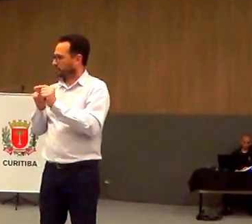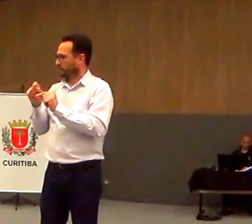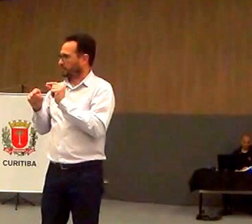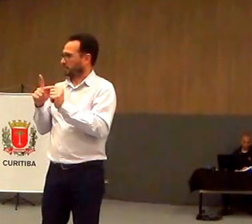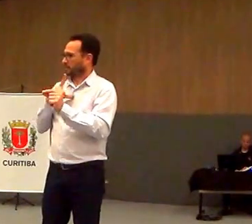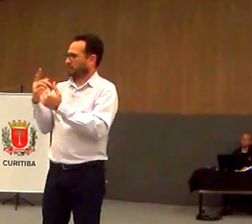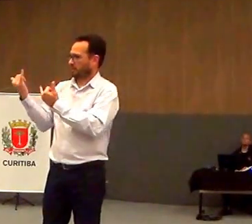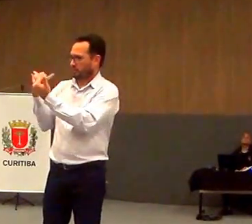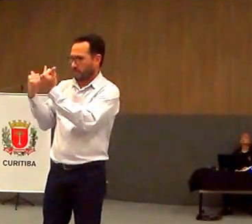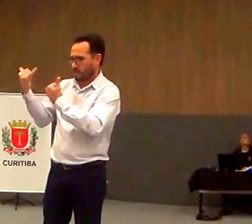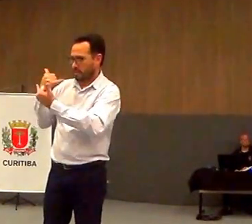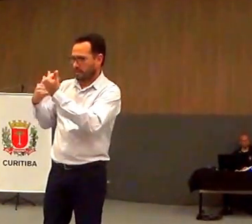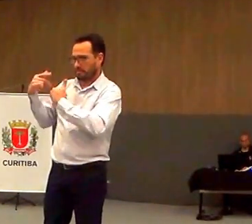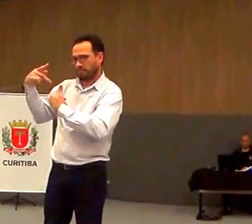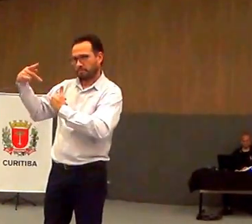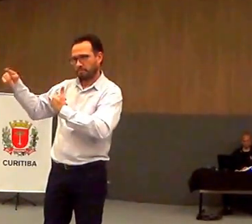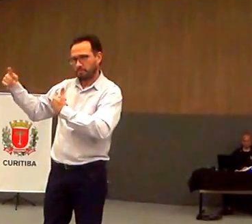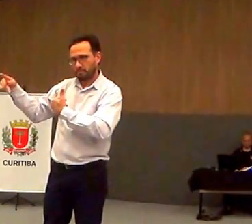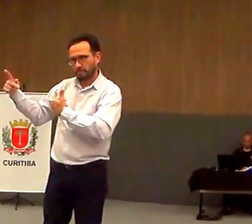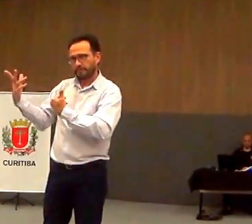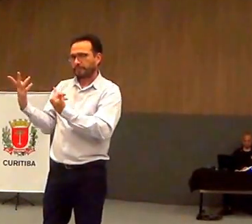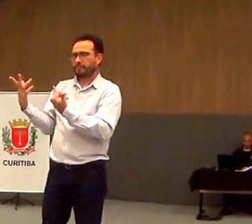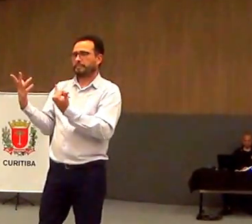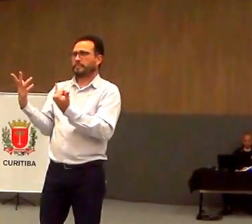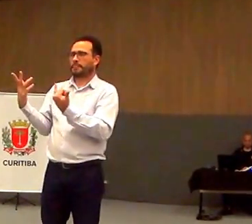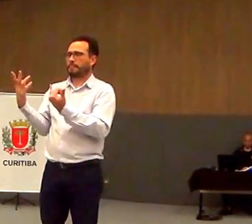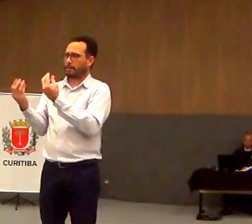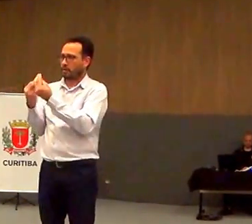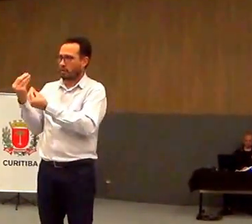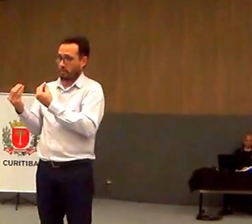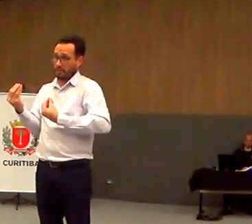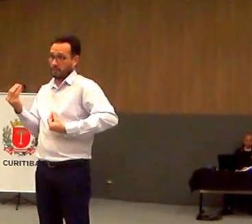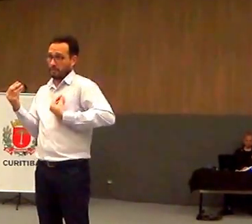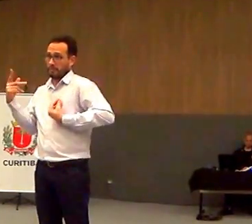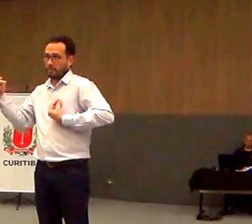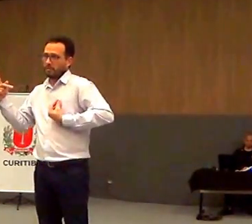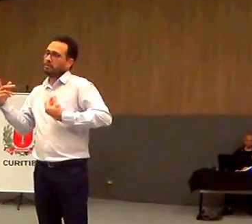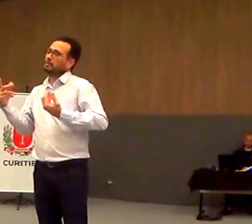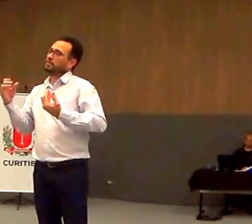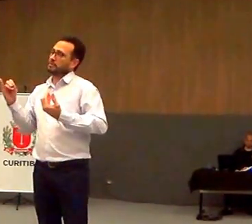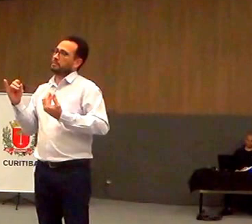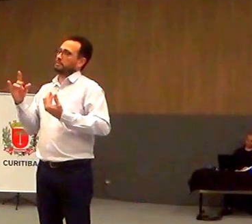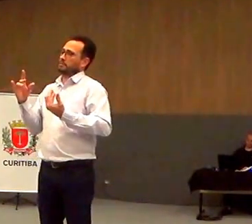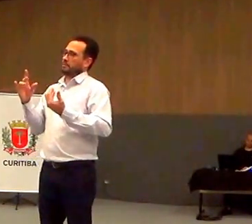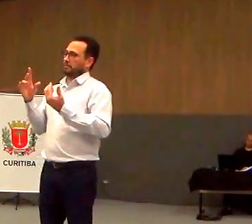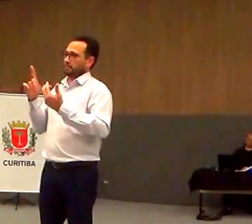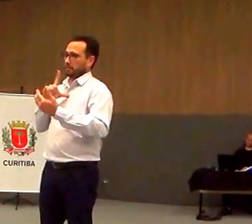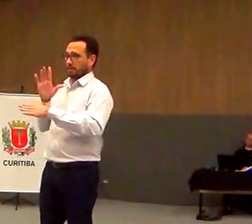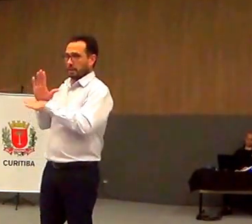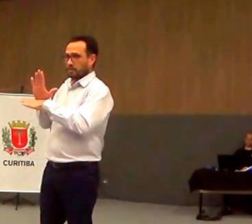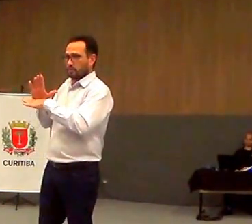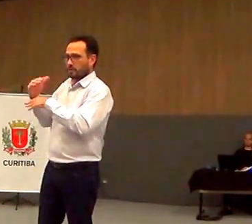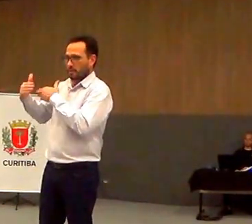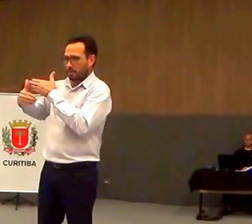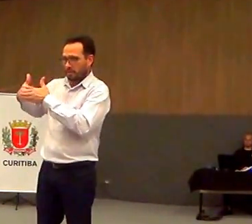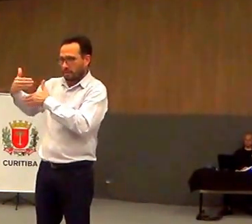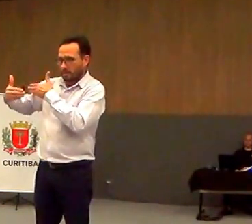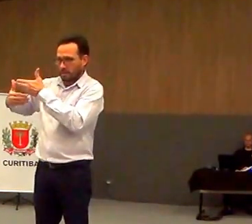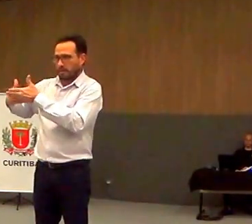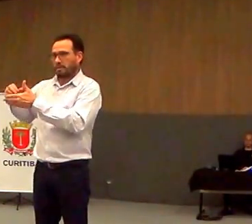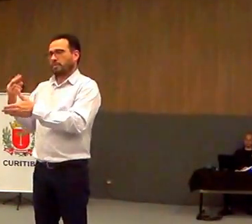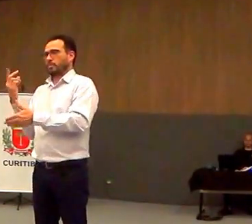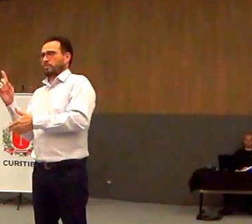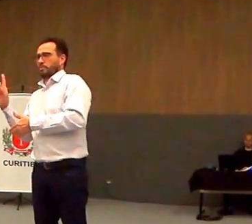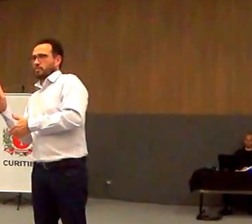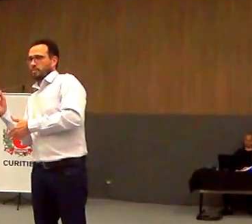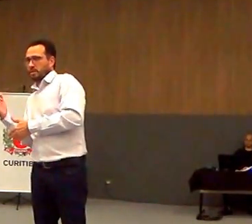idosa, onde ali estão preenchidas informações sobre o idoso e o avanço dessa pessoa, como está o acompanhamento